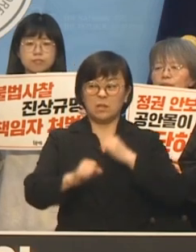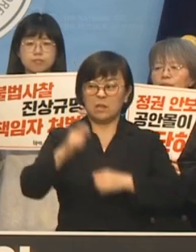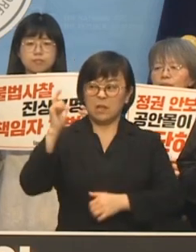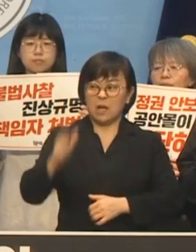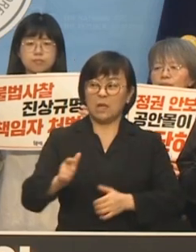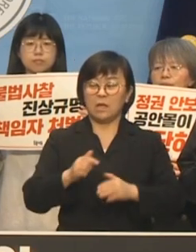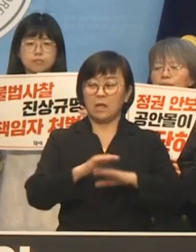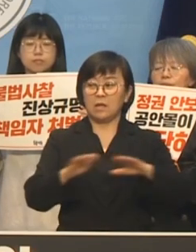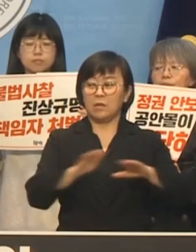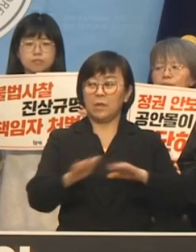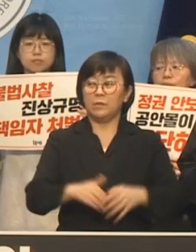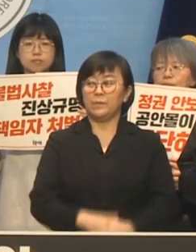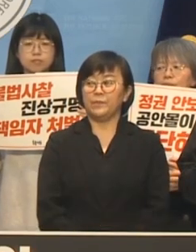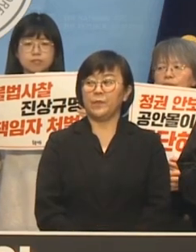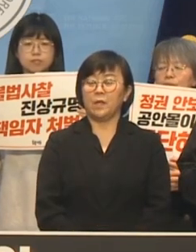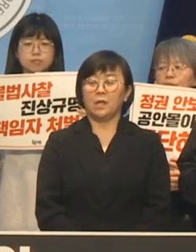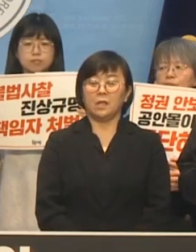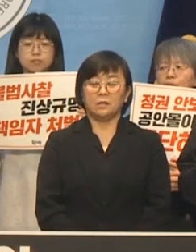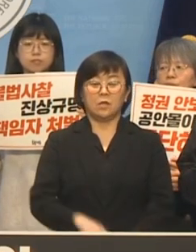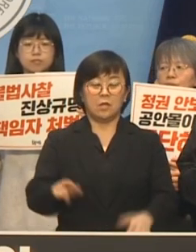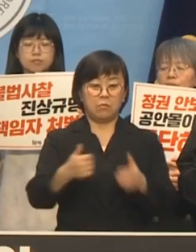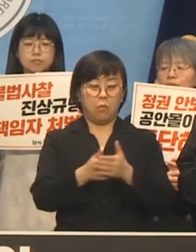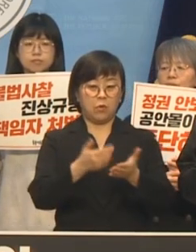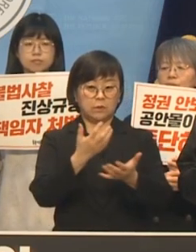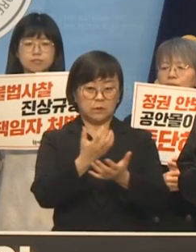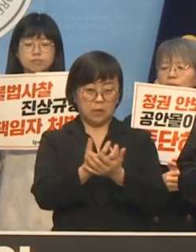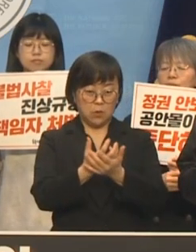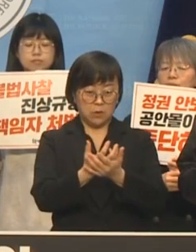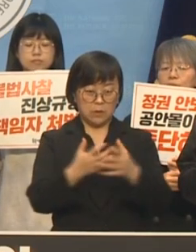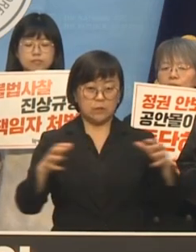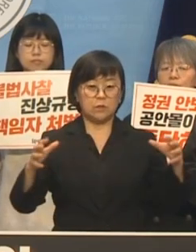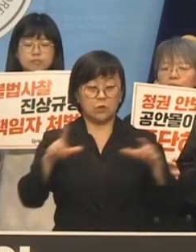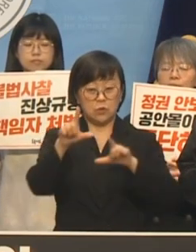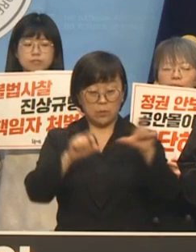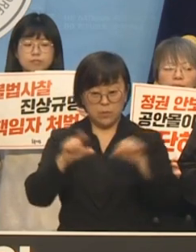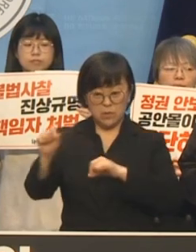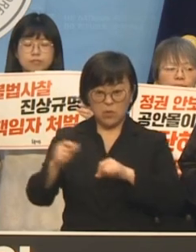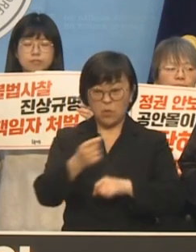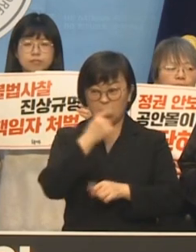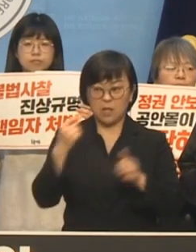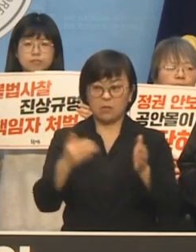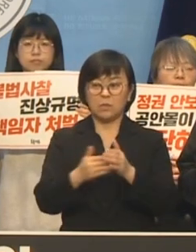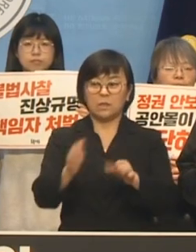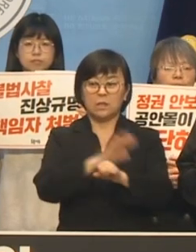대응할 것입니다. 저희들이 보도자료를 잘 숙지해 주시고 잘 파악해 주시고 저희